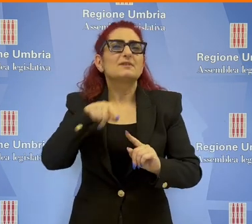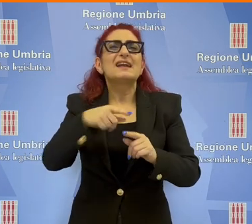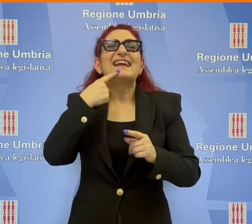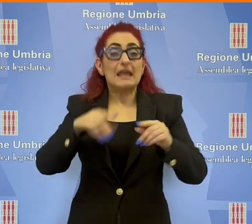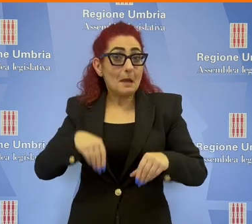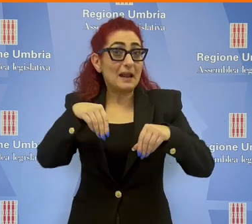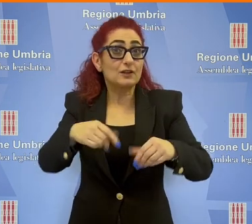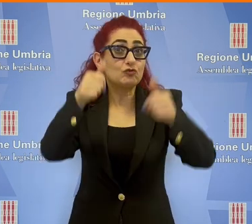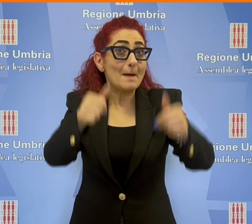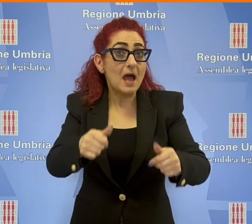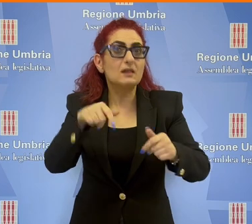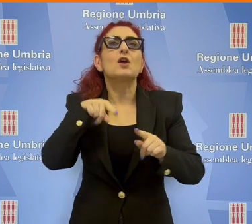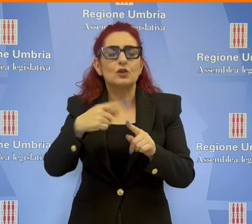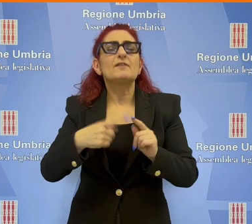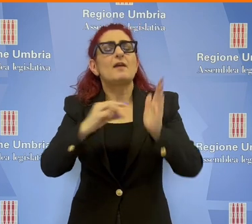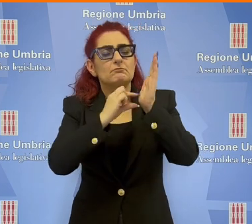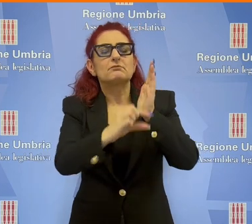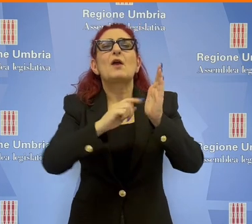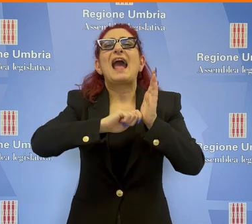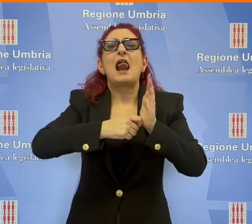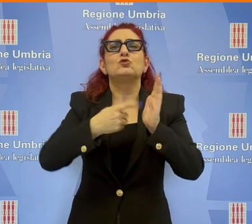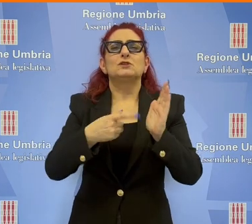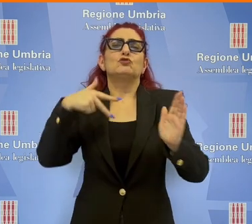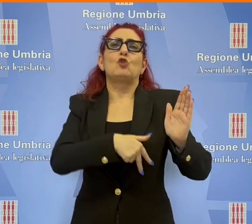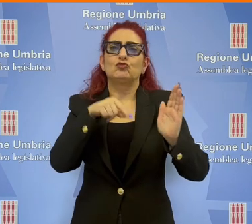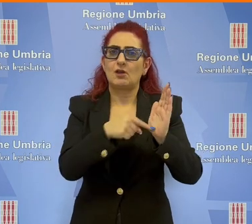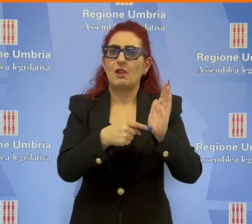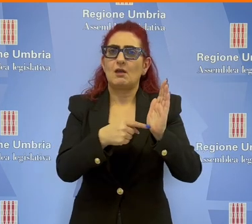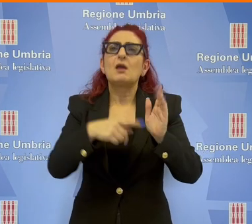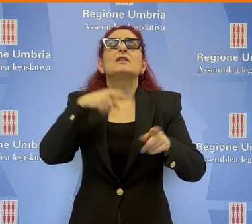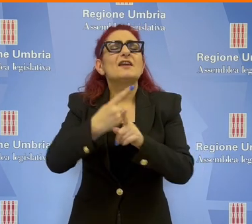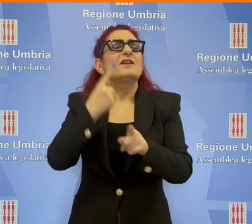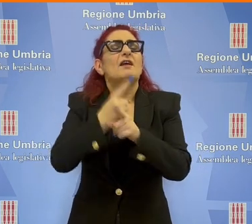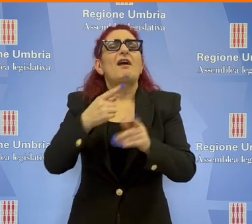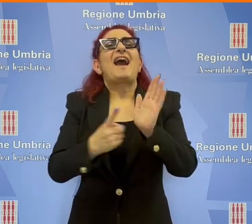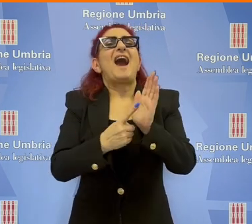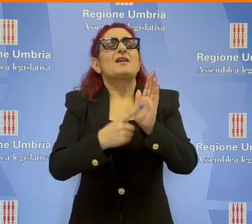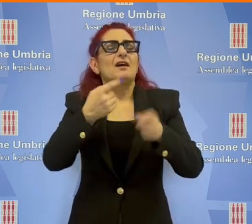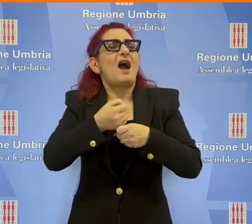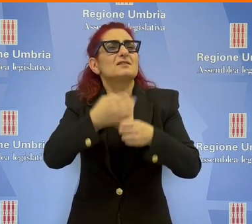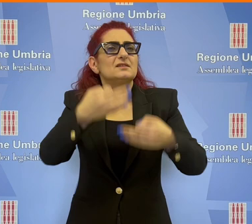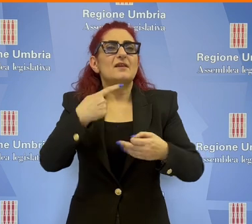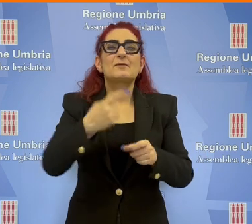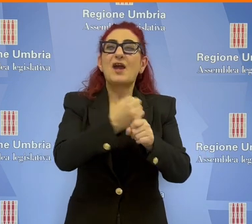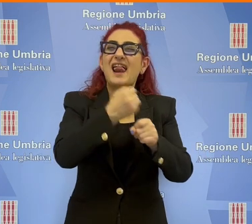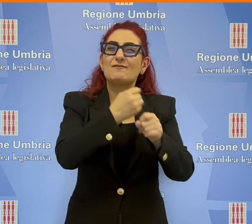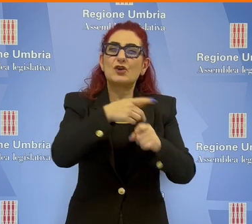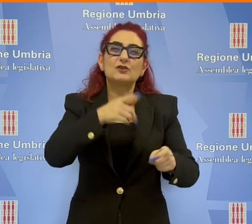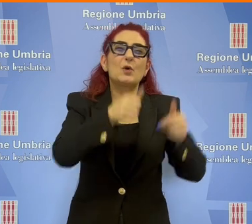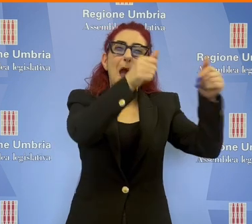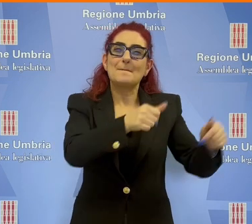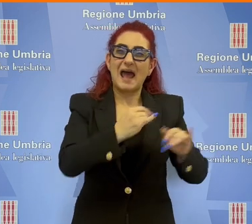una espressa clausola sociale volta a promuovere la stabilità occupazionale mediante l'assorbimento dei lavoratori direttamente